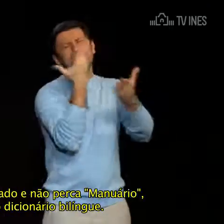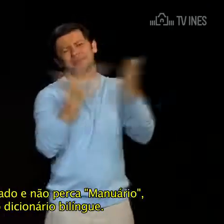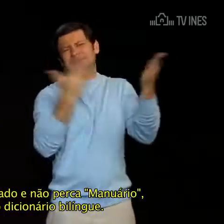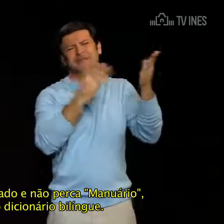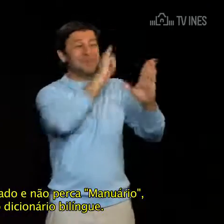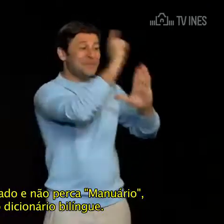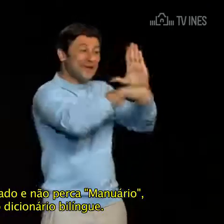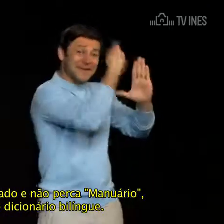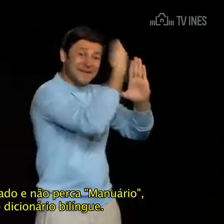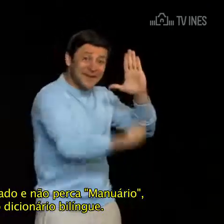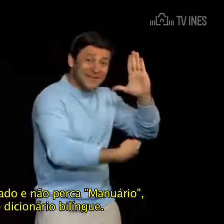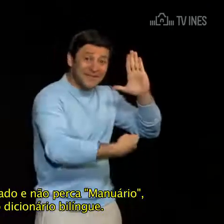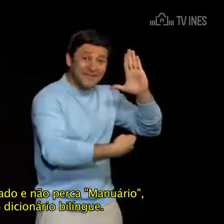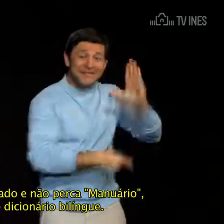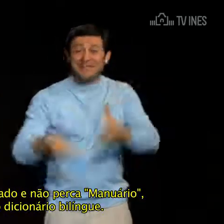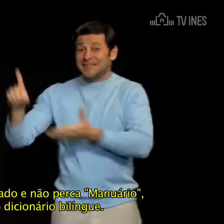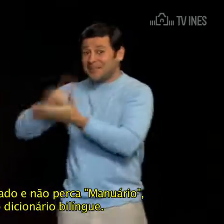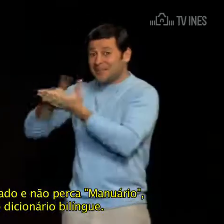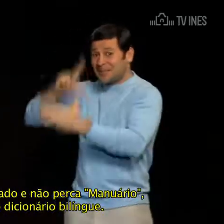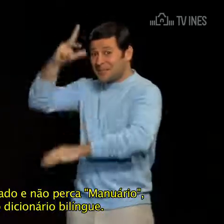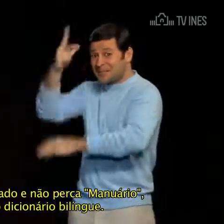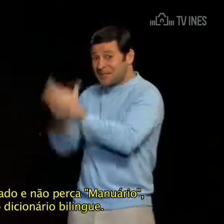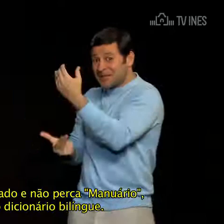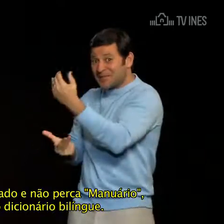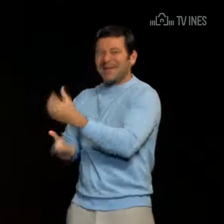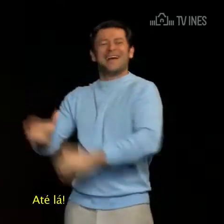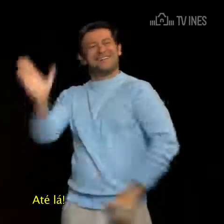lá!